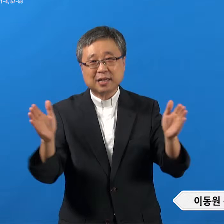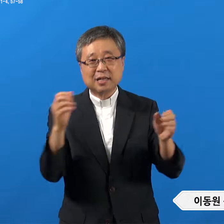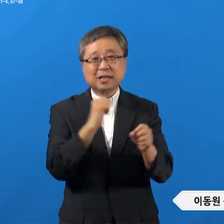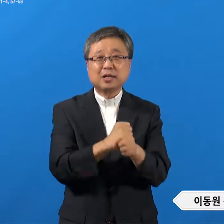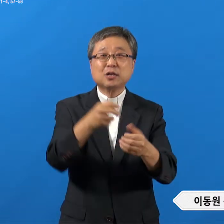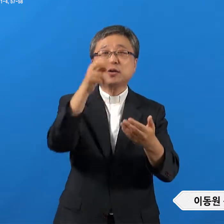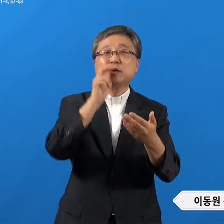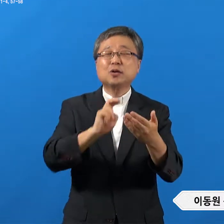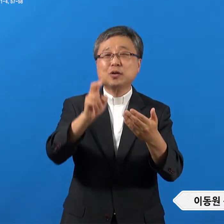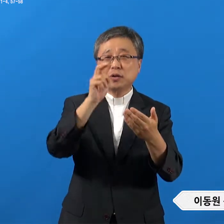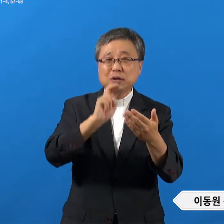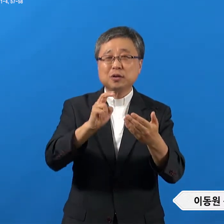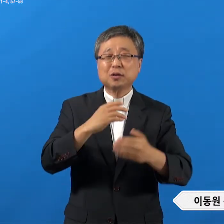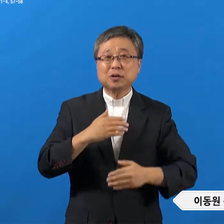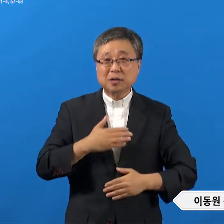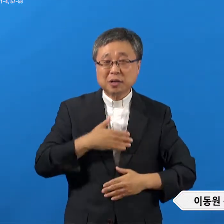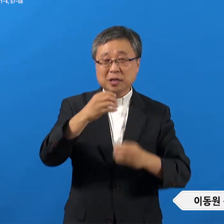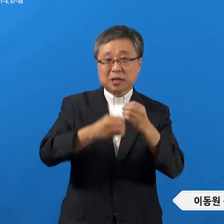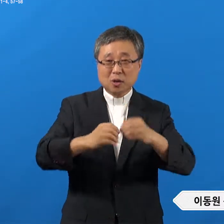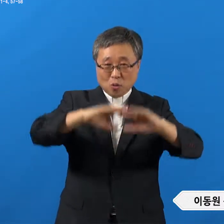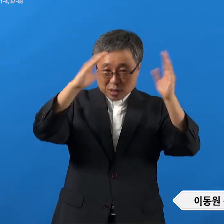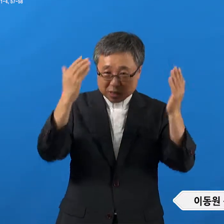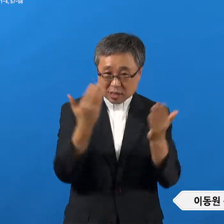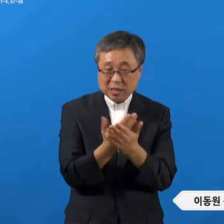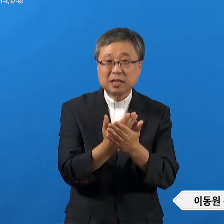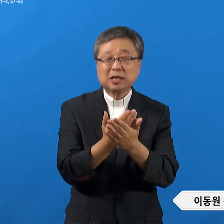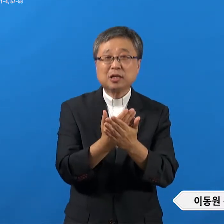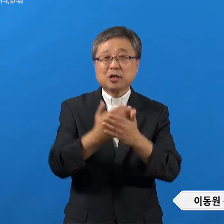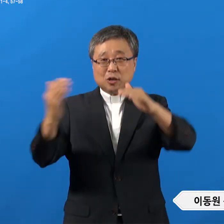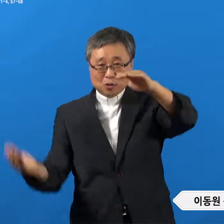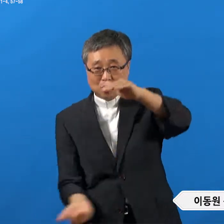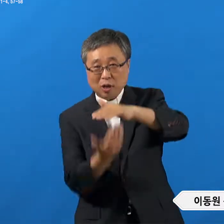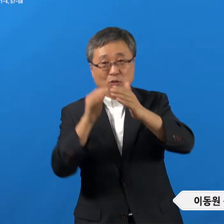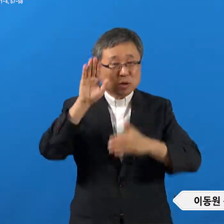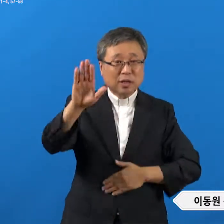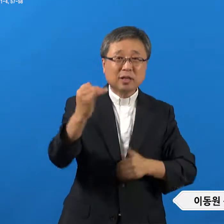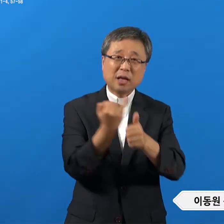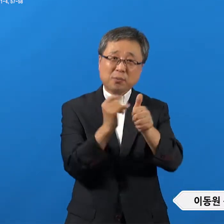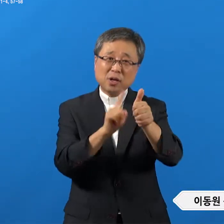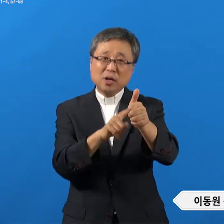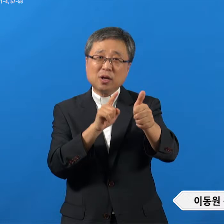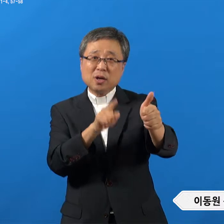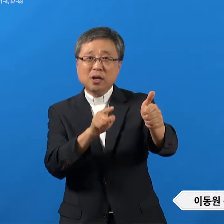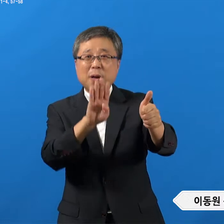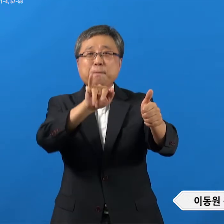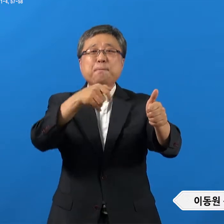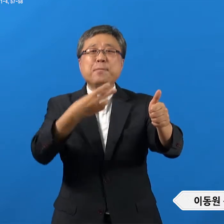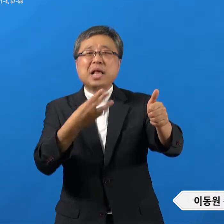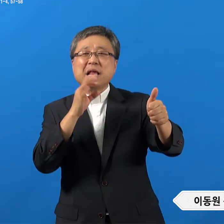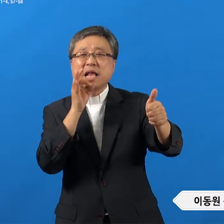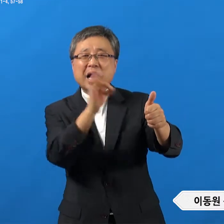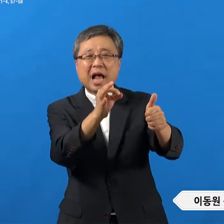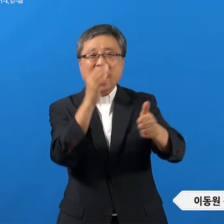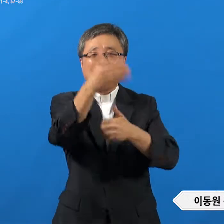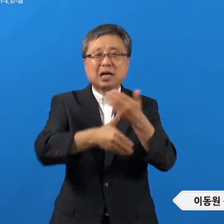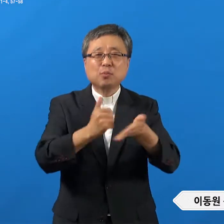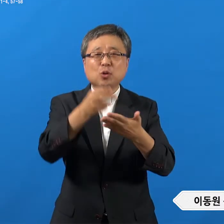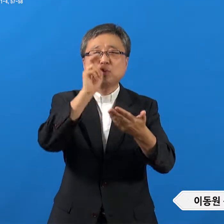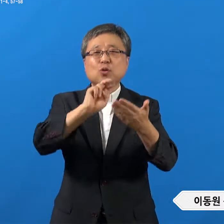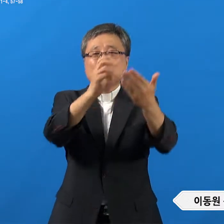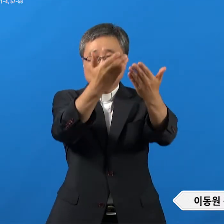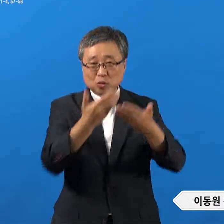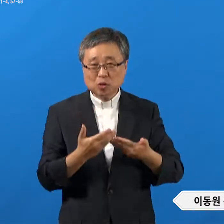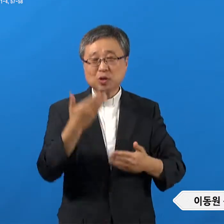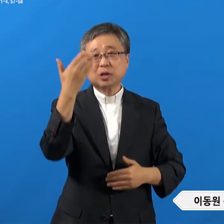그 노래가 시가 완성된 다음에 그는 남편을 부르기 시작했습니다. 여보, 빌! 하나님이 노래를